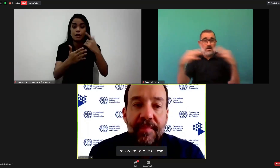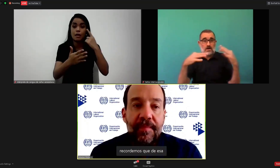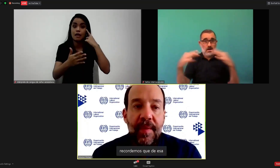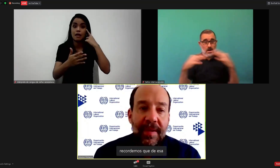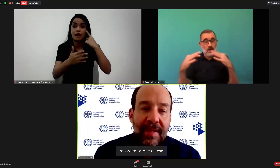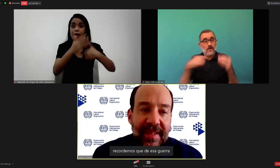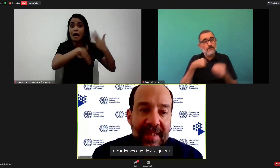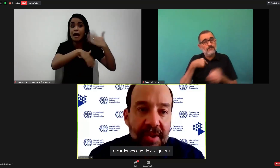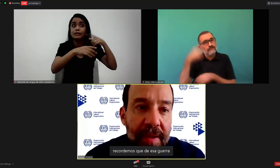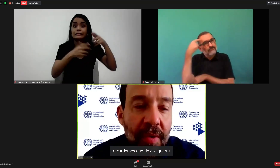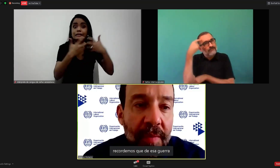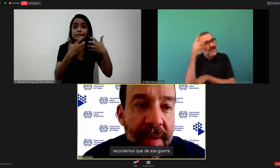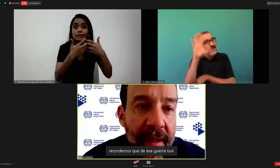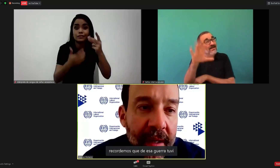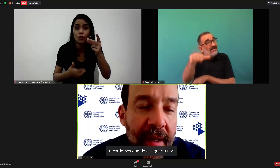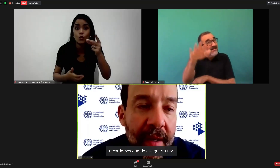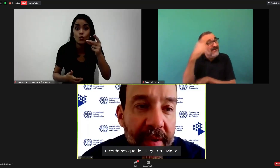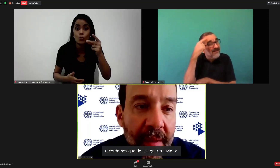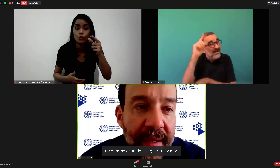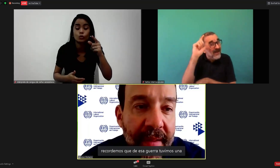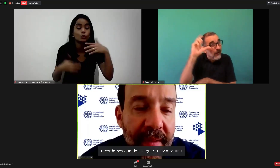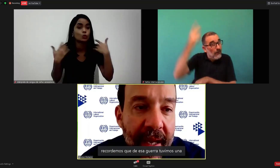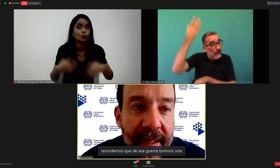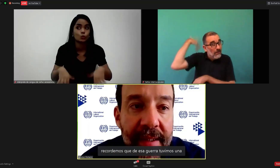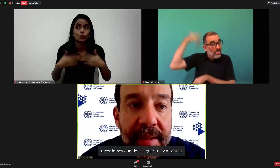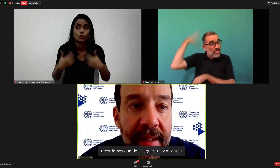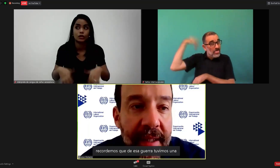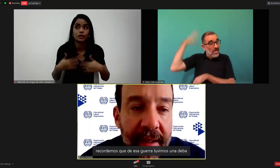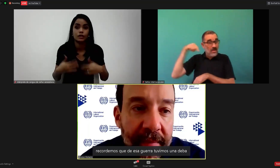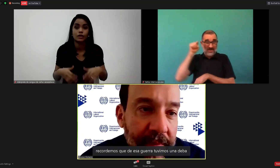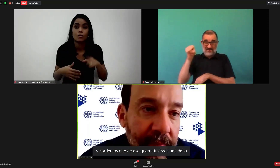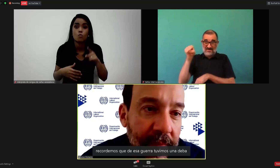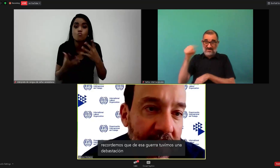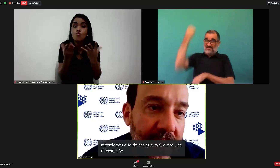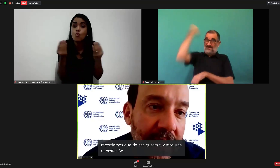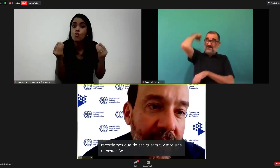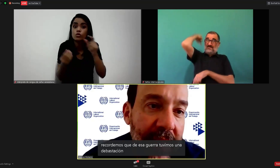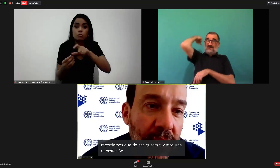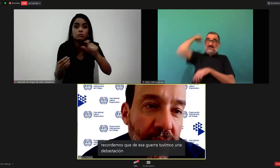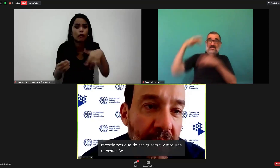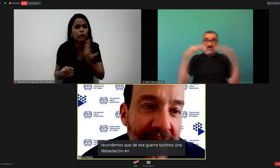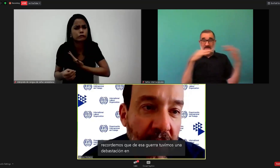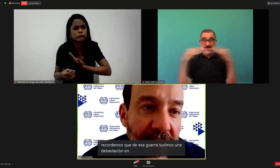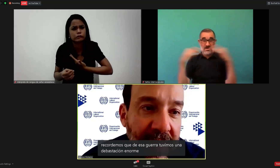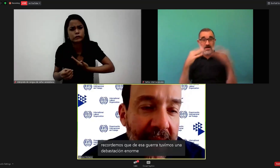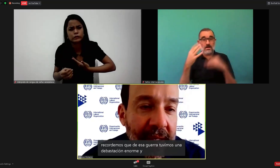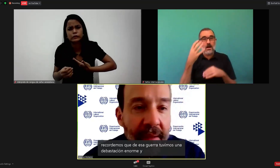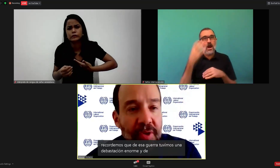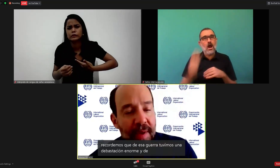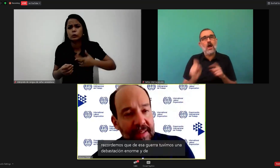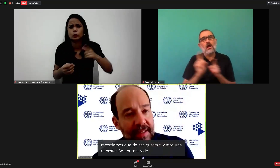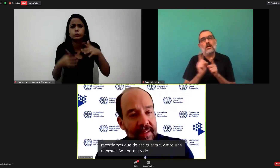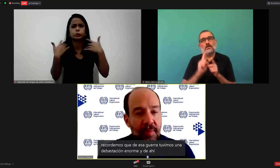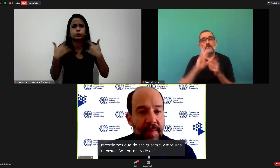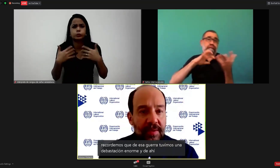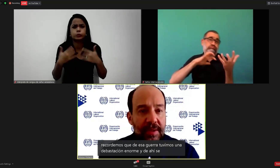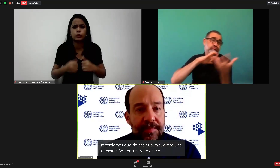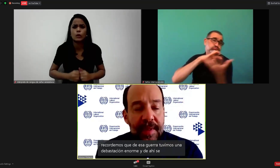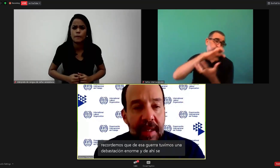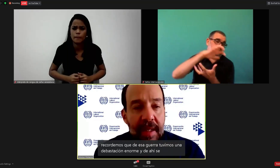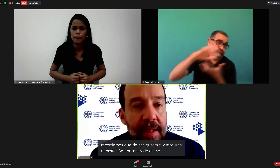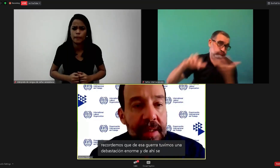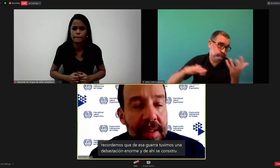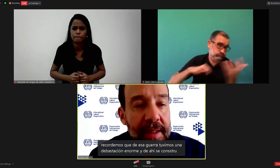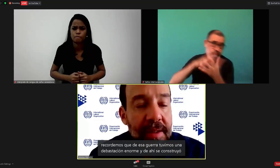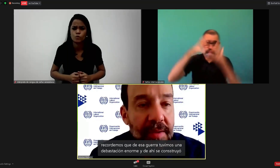tuvimos una devastación enorme, pero también de ahí se construyó el estado de bienestar, ¿no? En muchos países europeos,